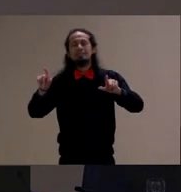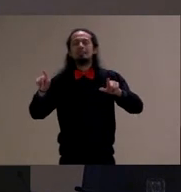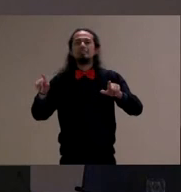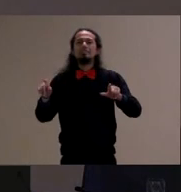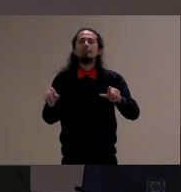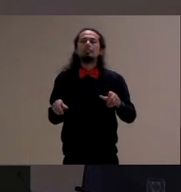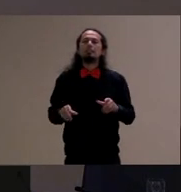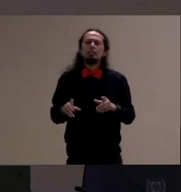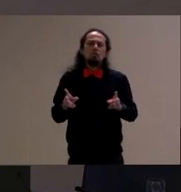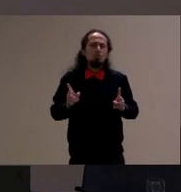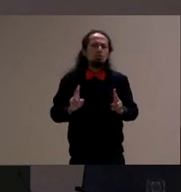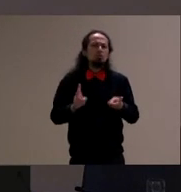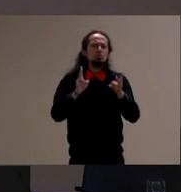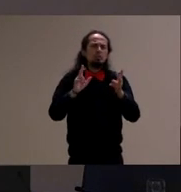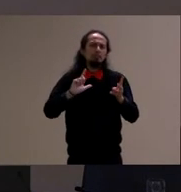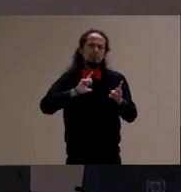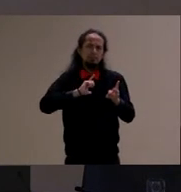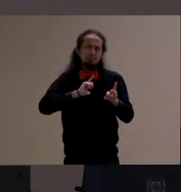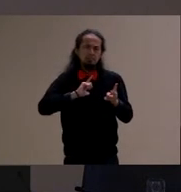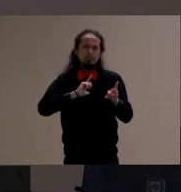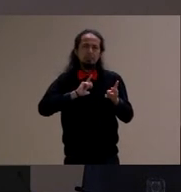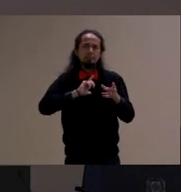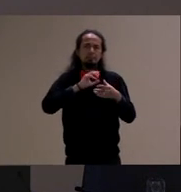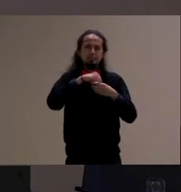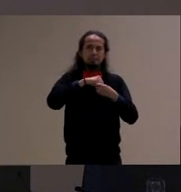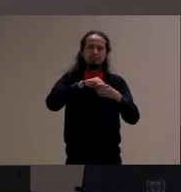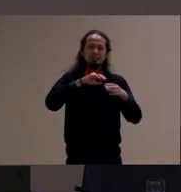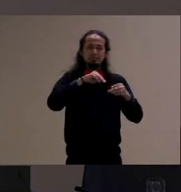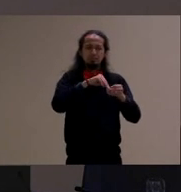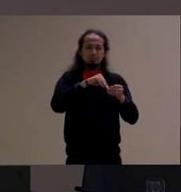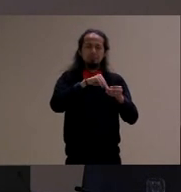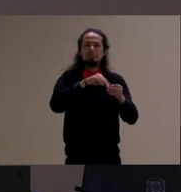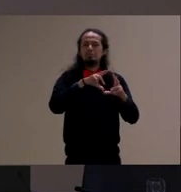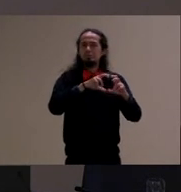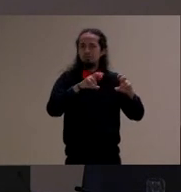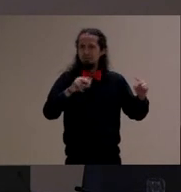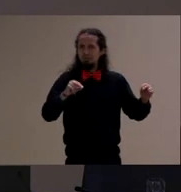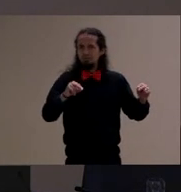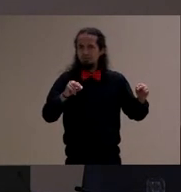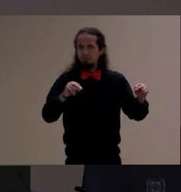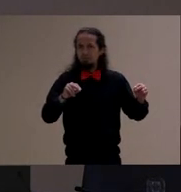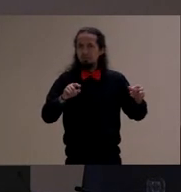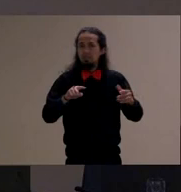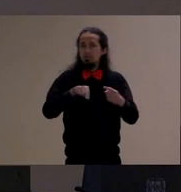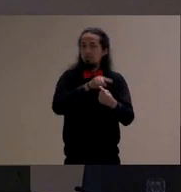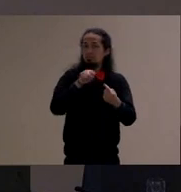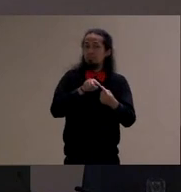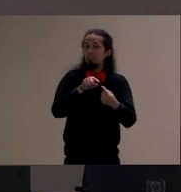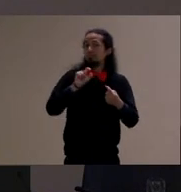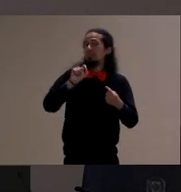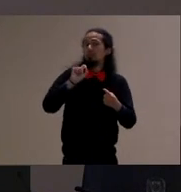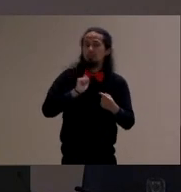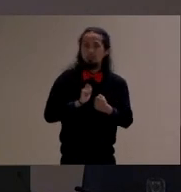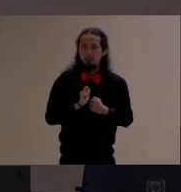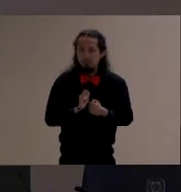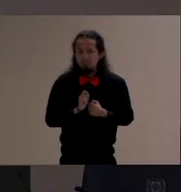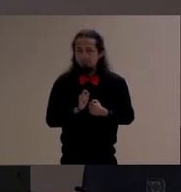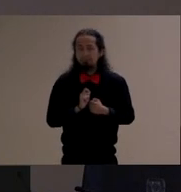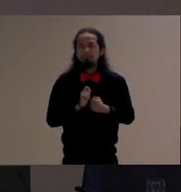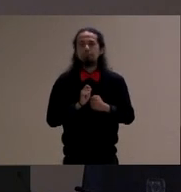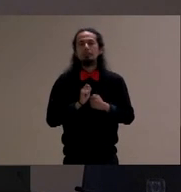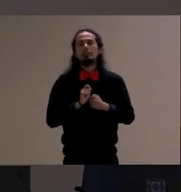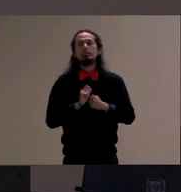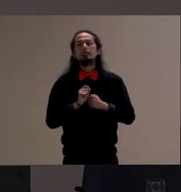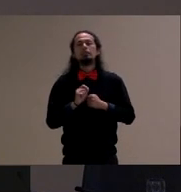continuidade nos documentos da rede Municipal de Ensino de Florianópolis que busca então não a